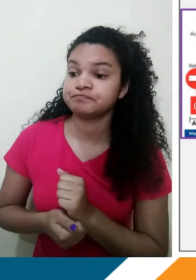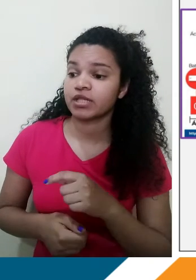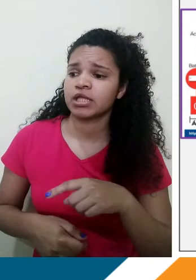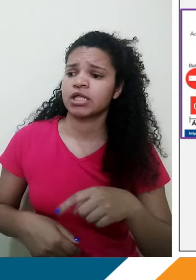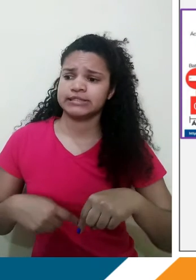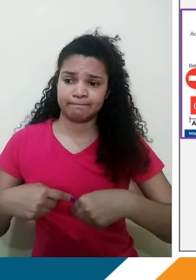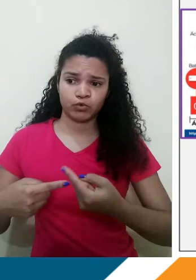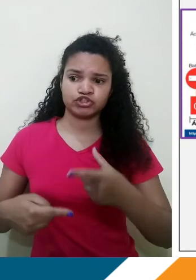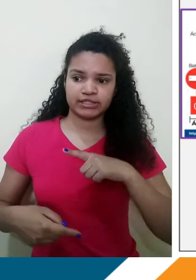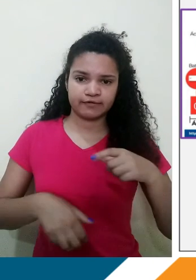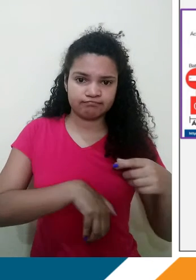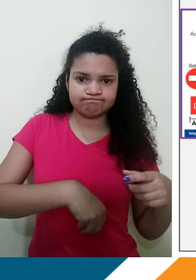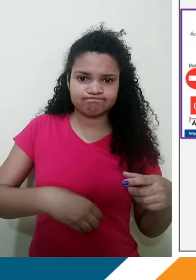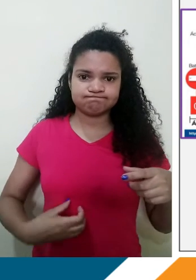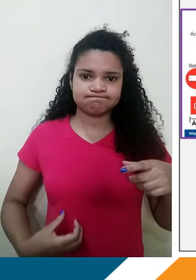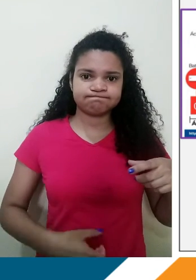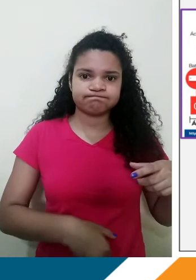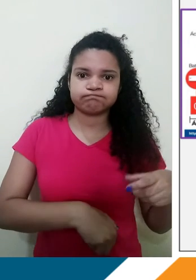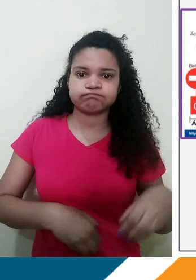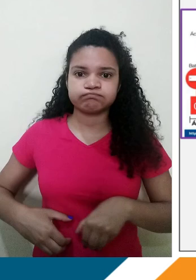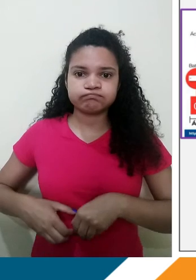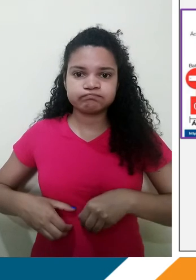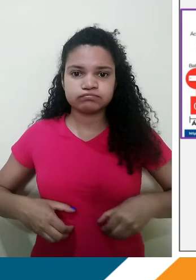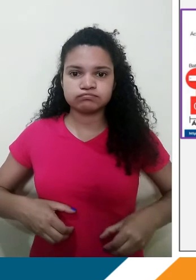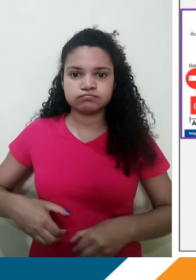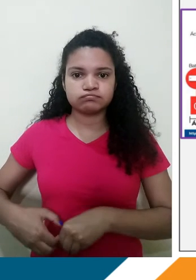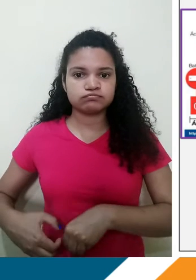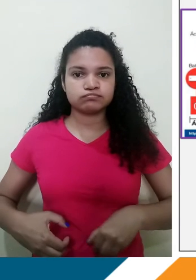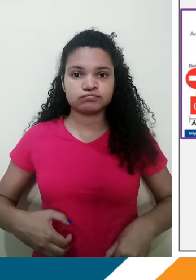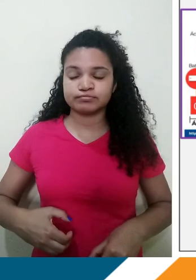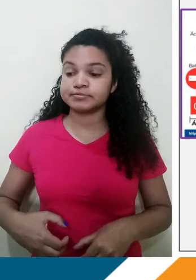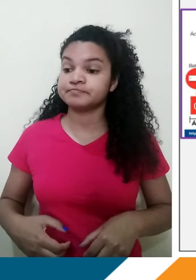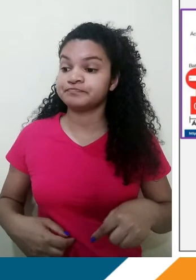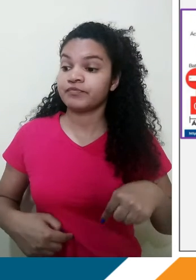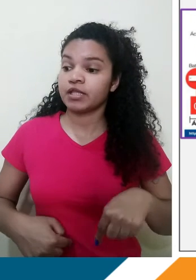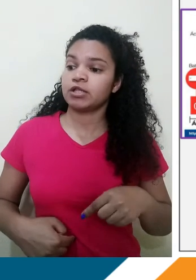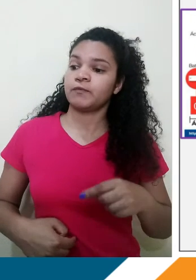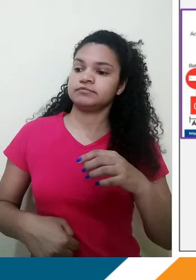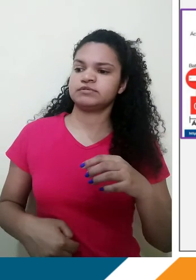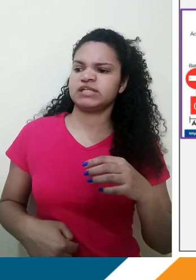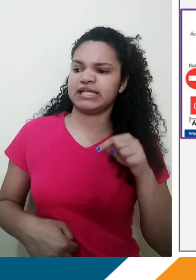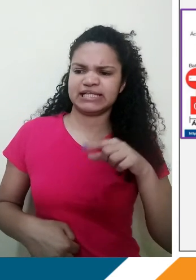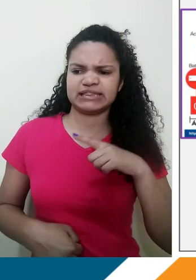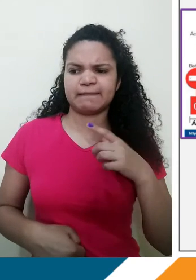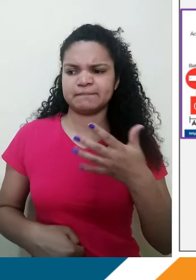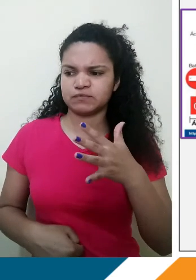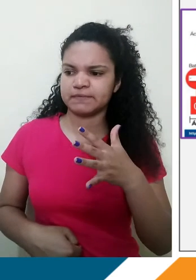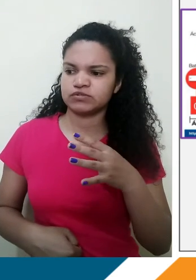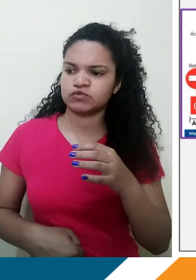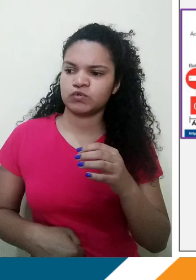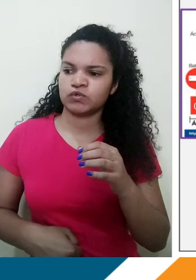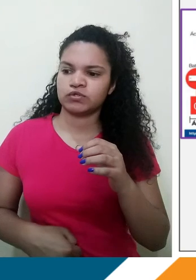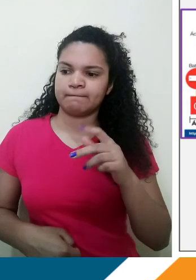do suco entérico, produzido pelas células do próprio intestino, que é um coquetel de enzimas que também digere carboidratos,